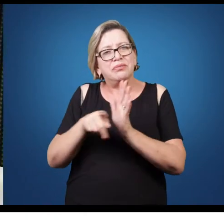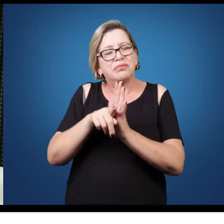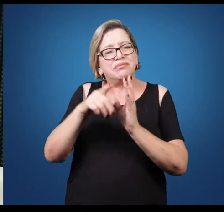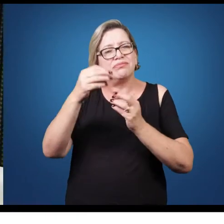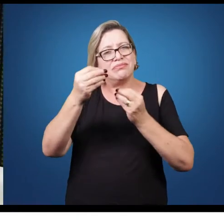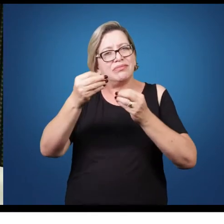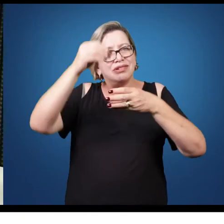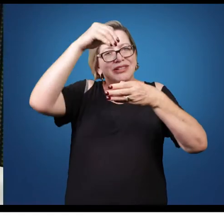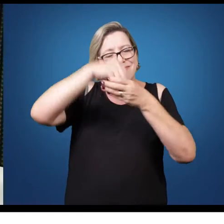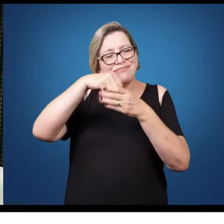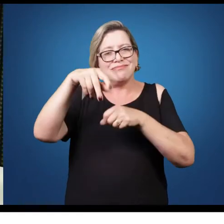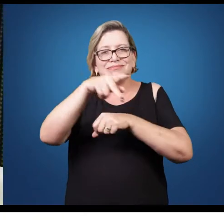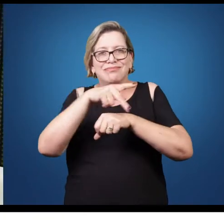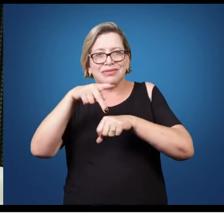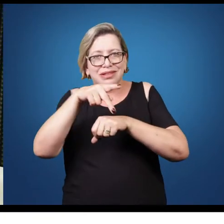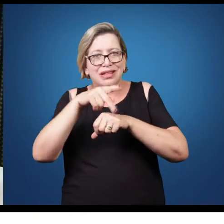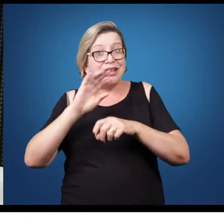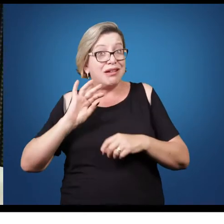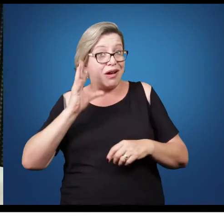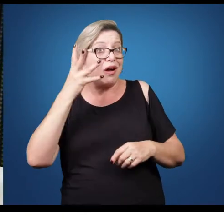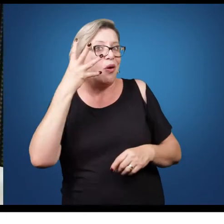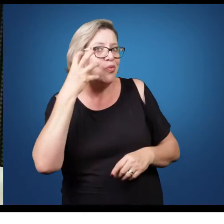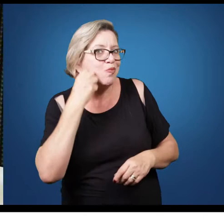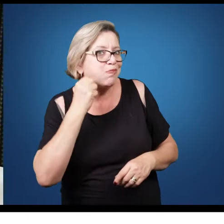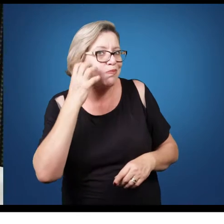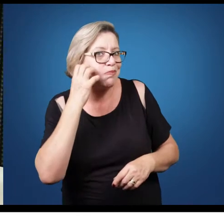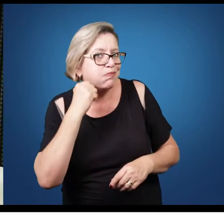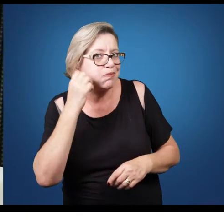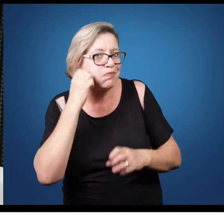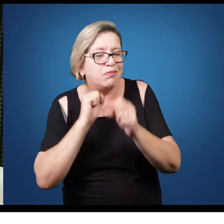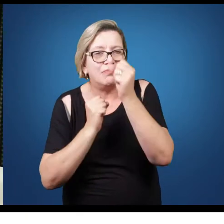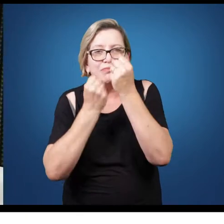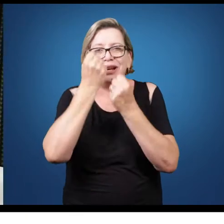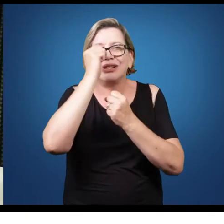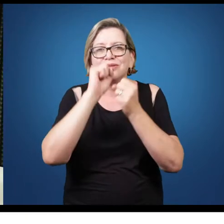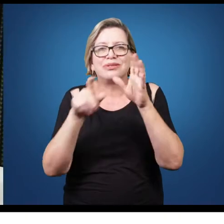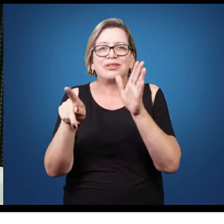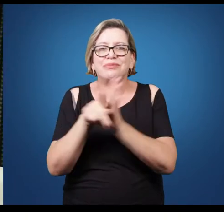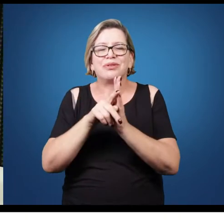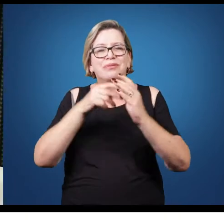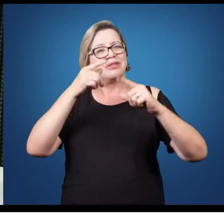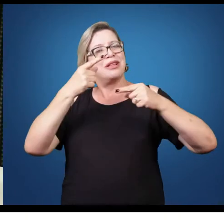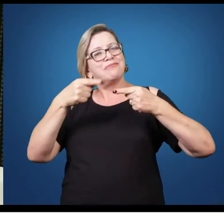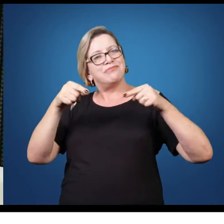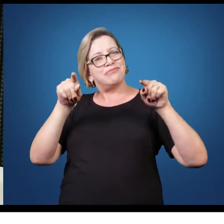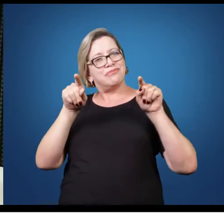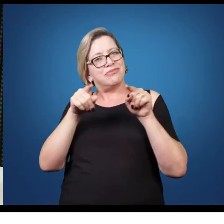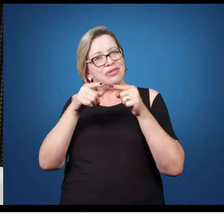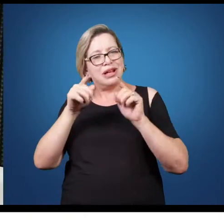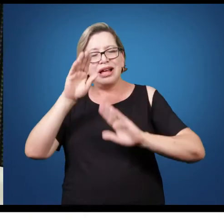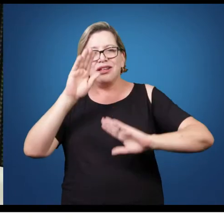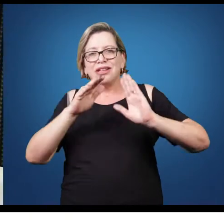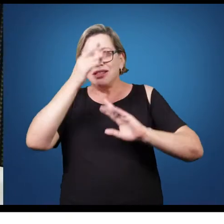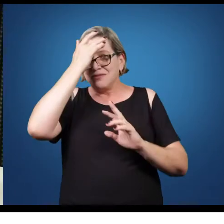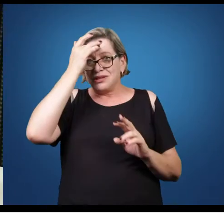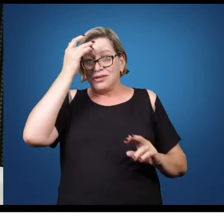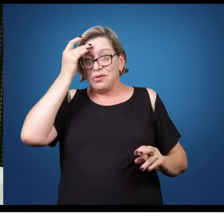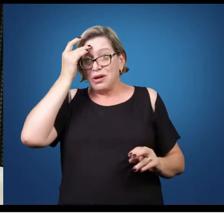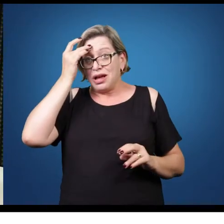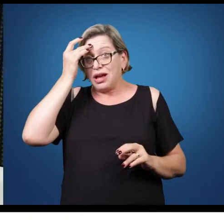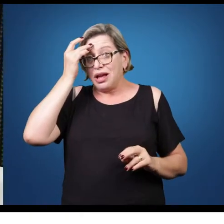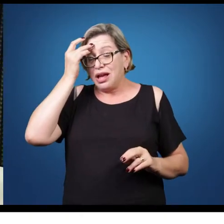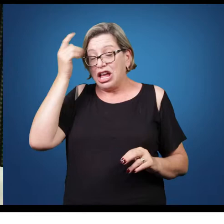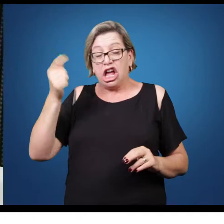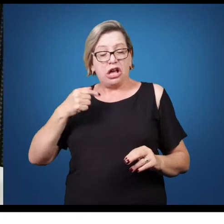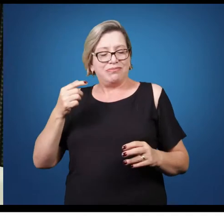isso foi muito lucrativa indústria cultural mesmo que uma artista muito famoso seja caro porque ele vai se não eu